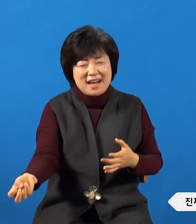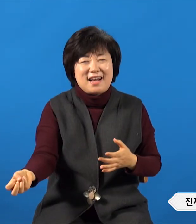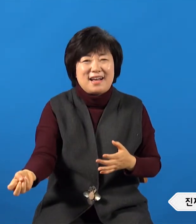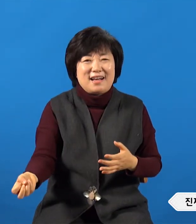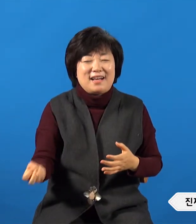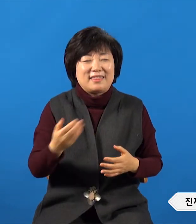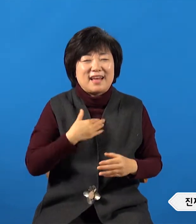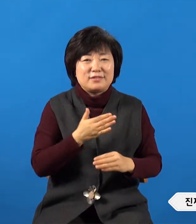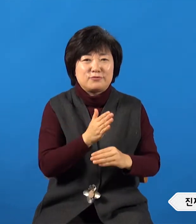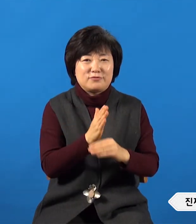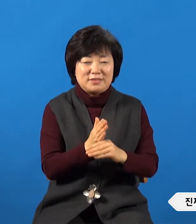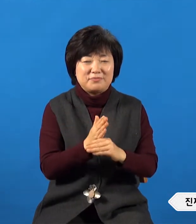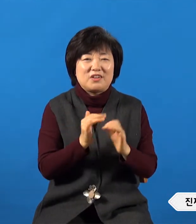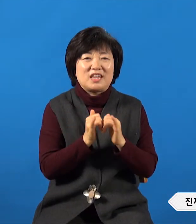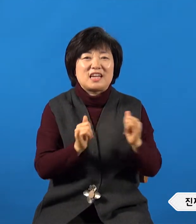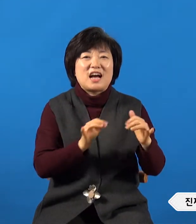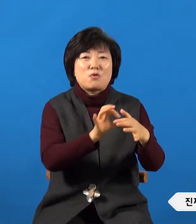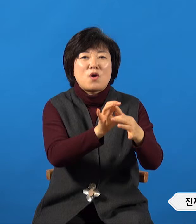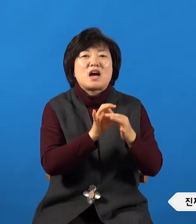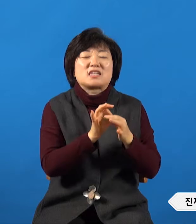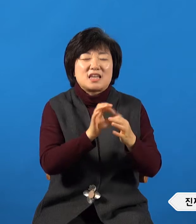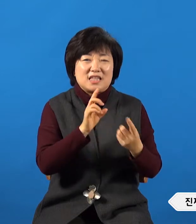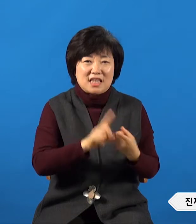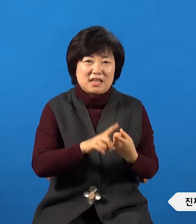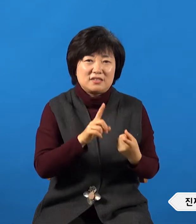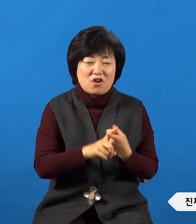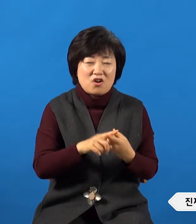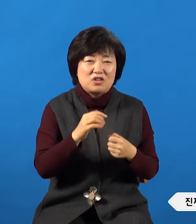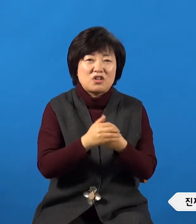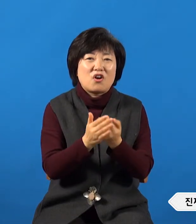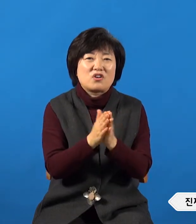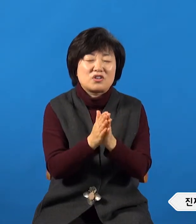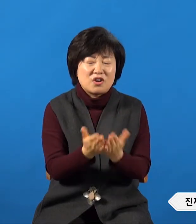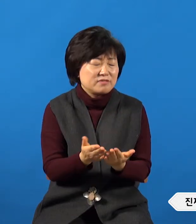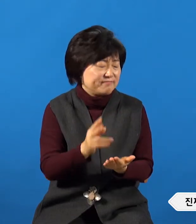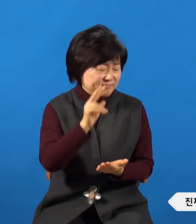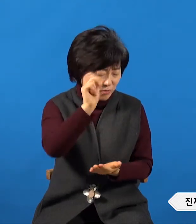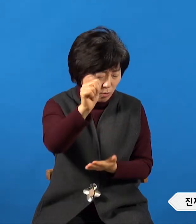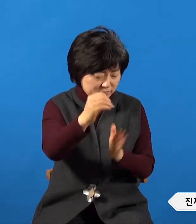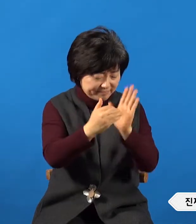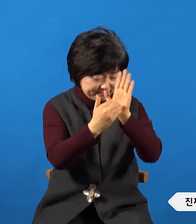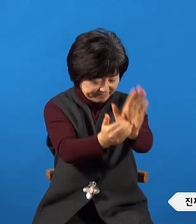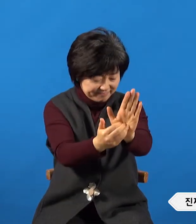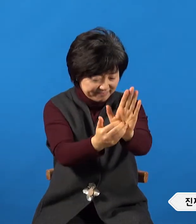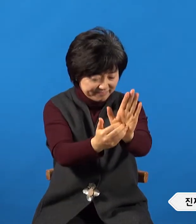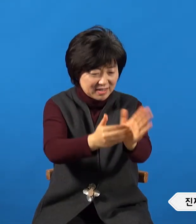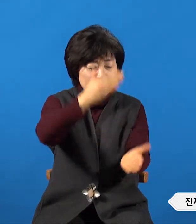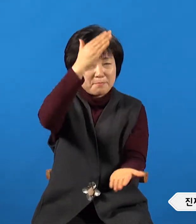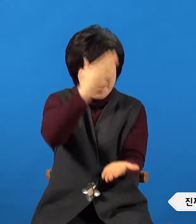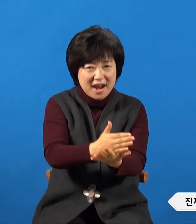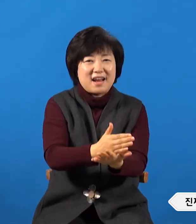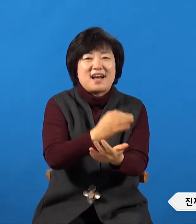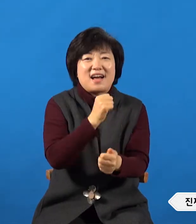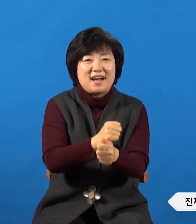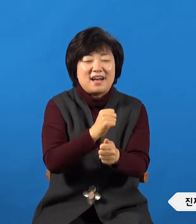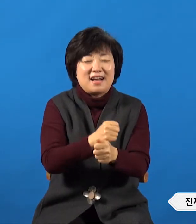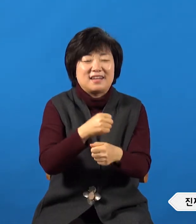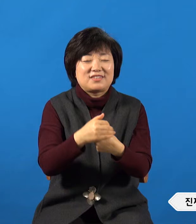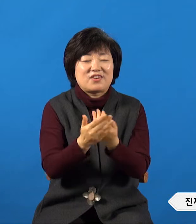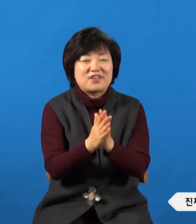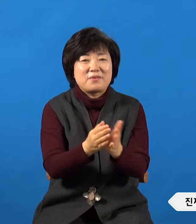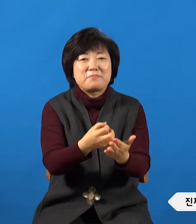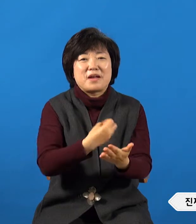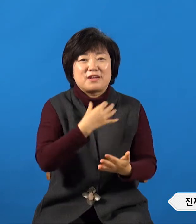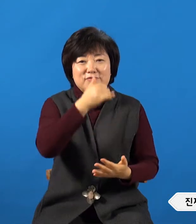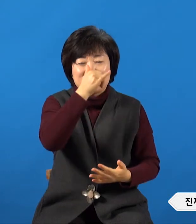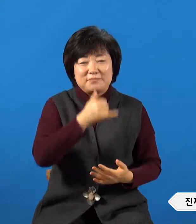말씀하시며 자기 중심적인 인간관계에 대해서 성경은 NO 라고 말씀하고 있는